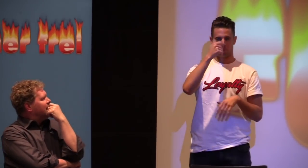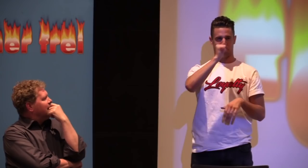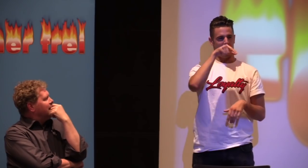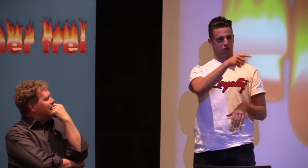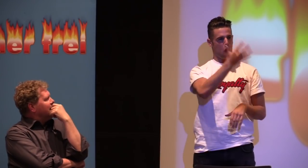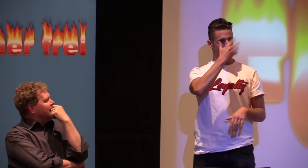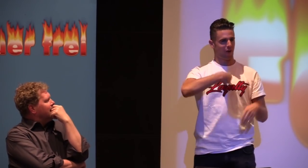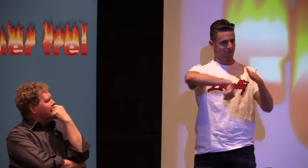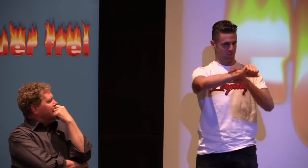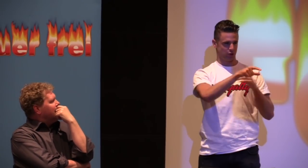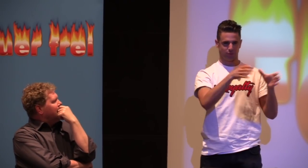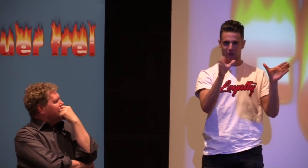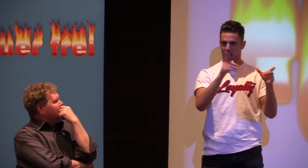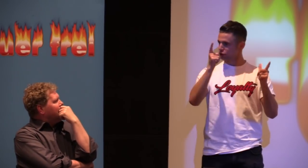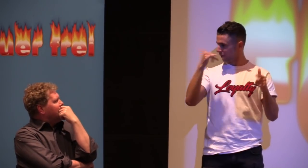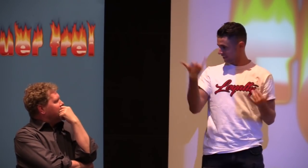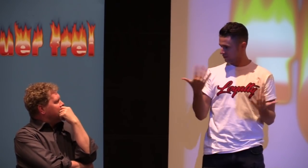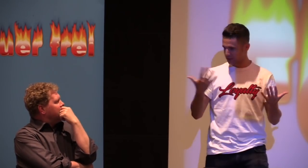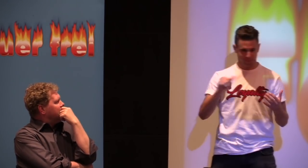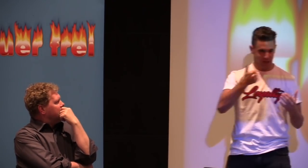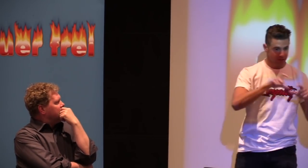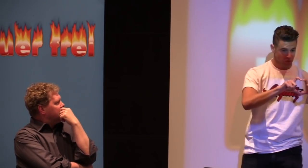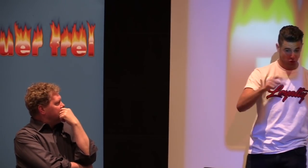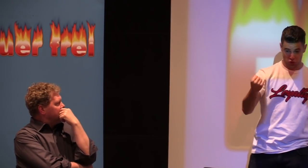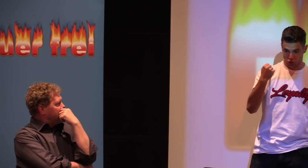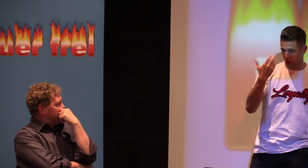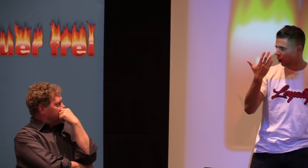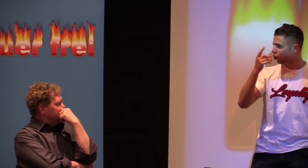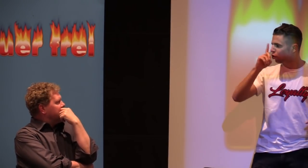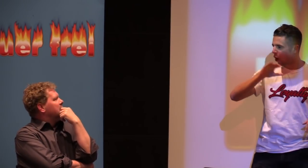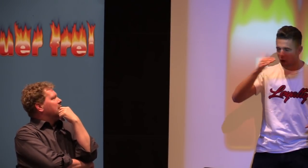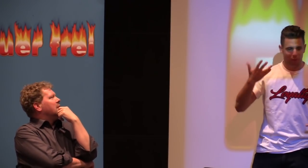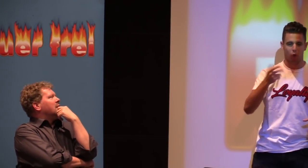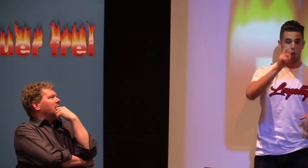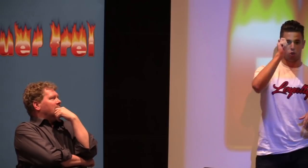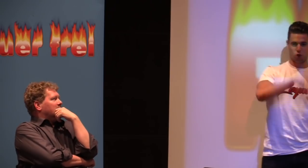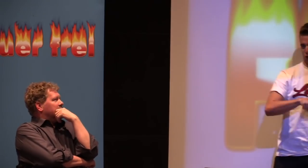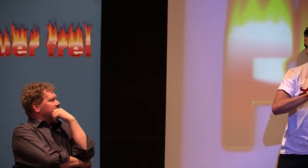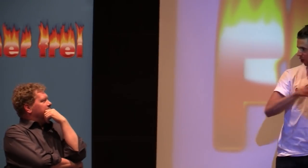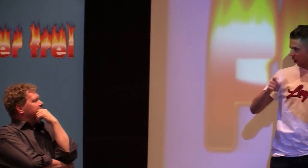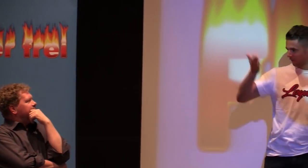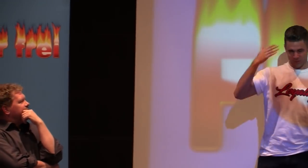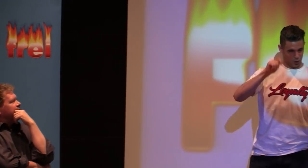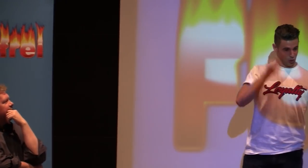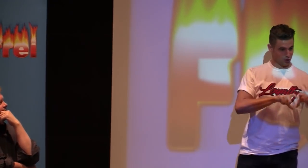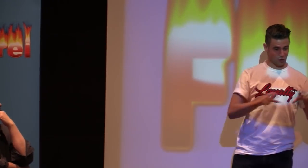Ja, es ist aber so, also wenn ich mir das auch angucke beim Fußball, da gibt es zum